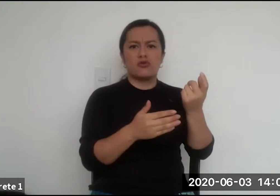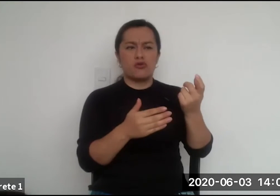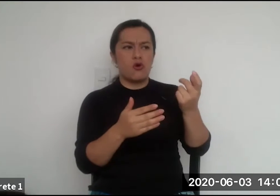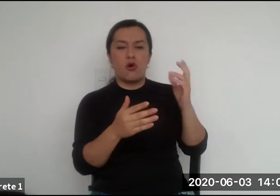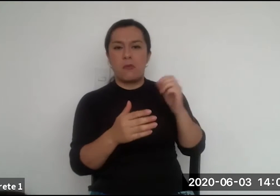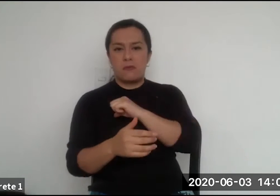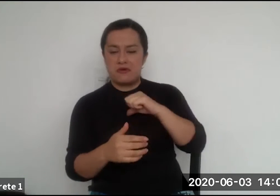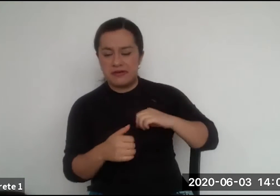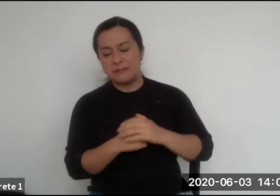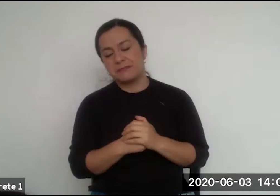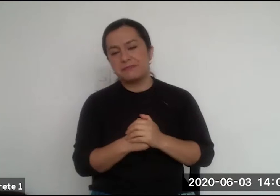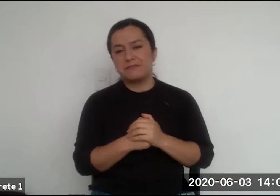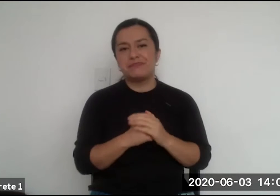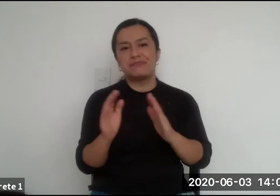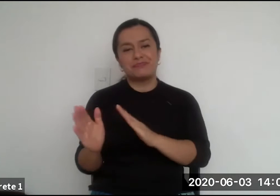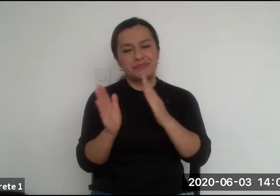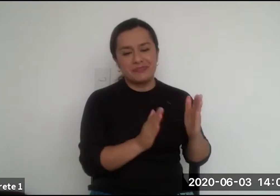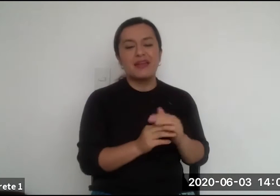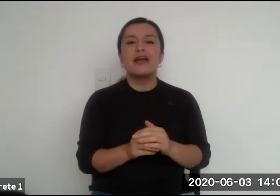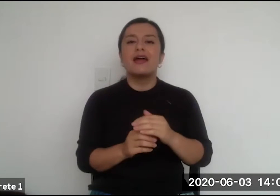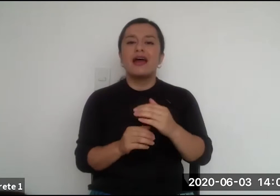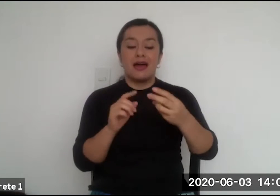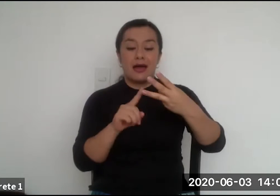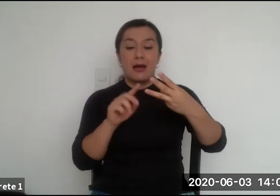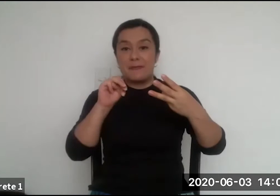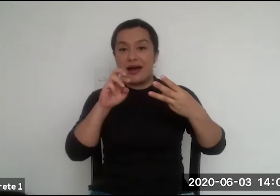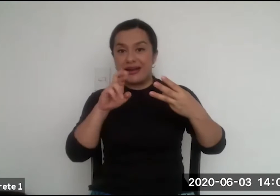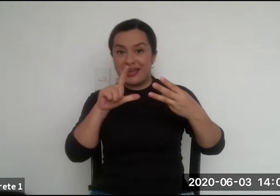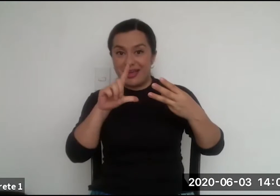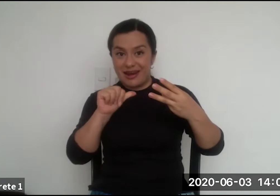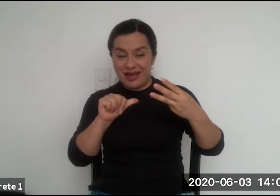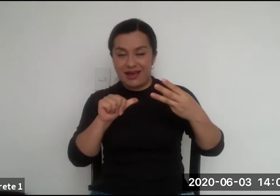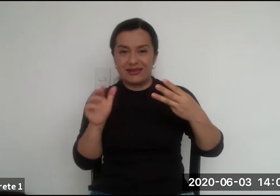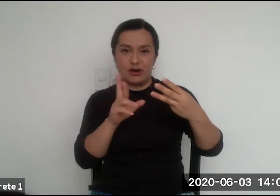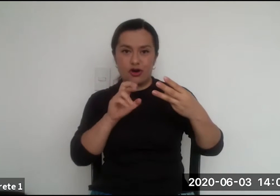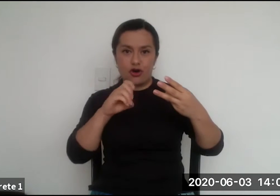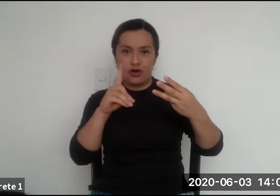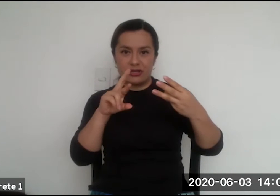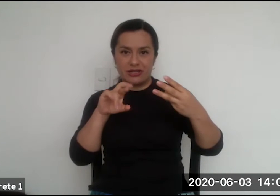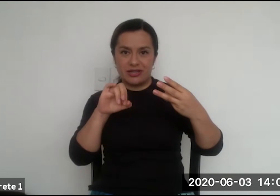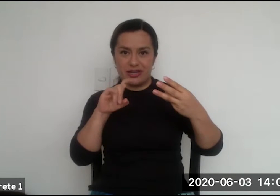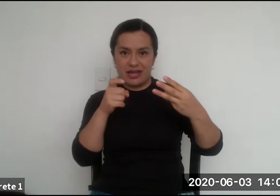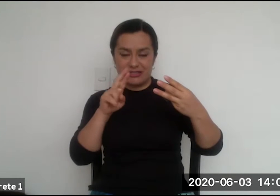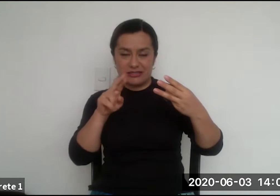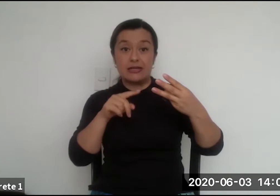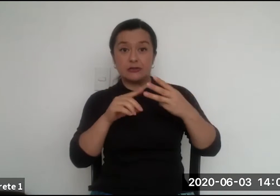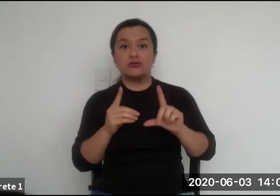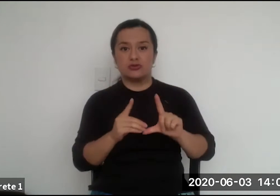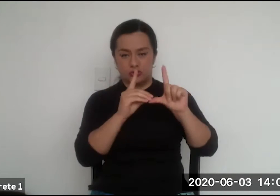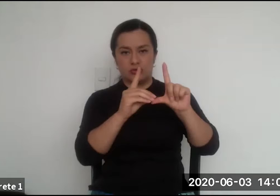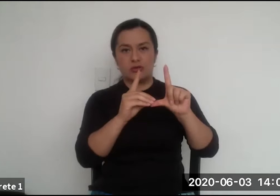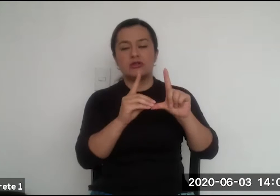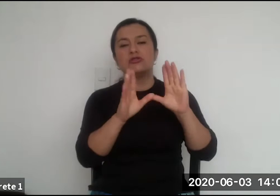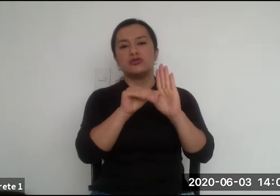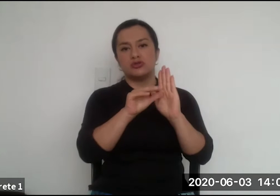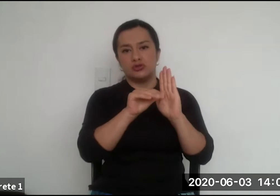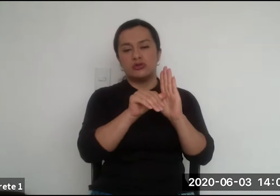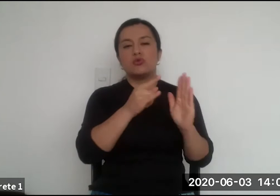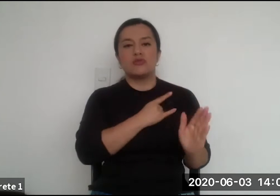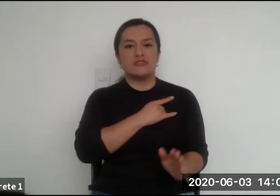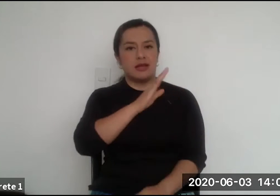También está con nosotros la profesora Mariela Rodríguez, de Colombia. Ella es doctoranda en Ciencias Sociales de la Universidad de